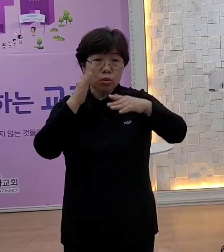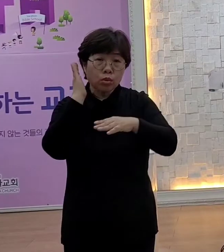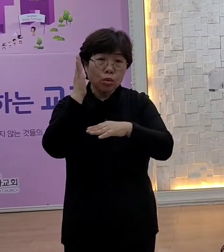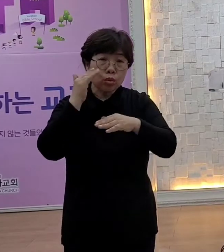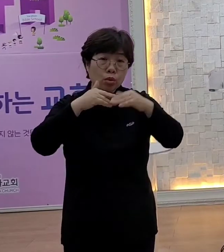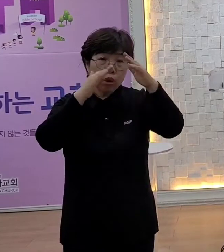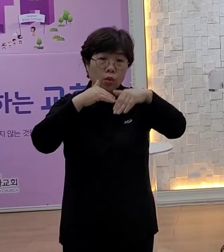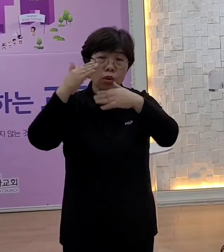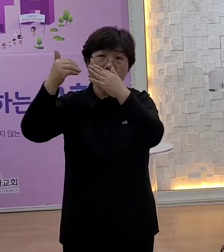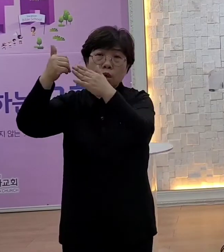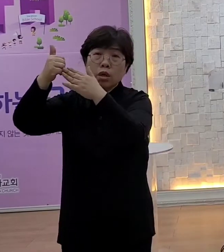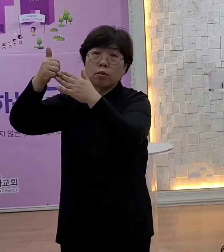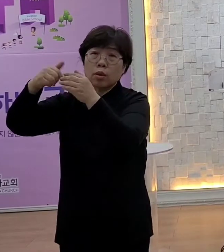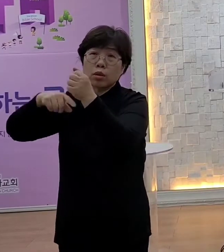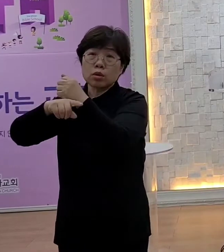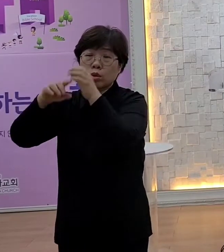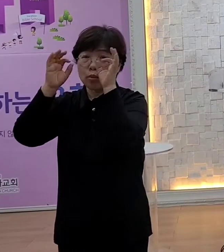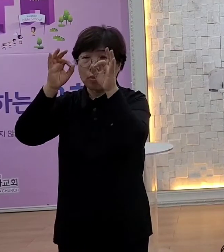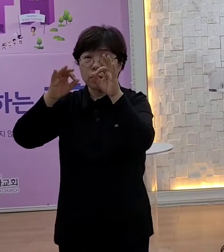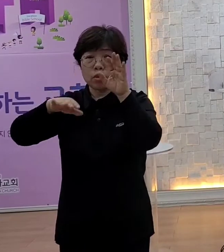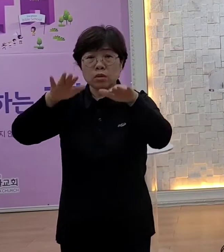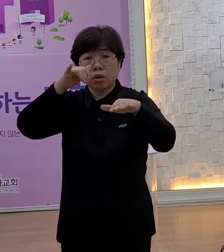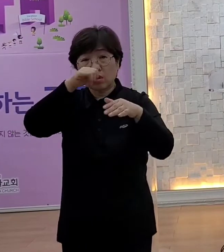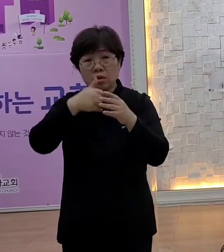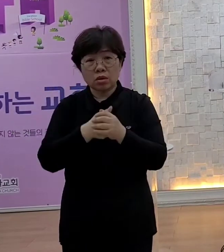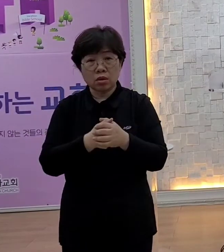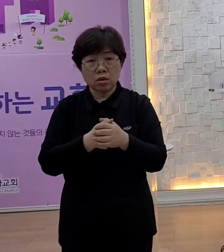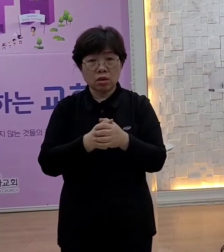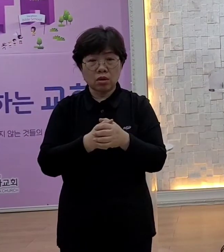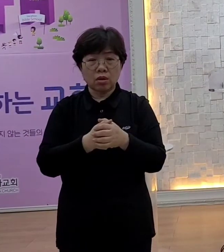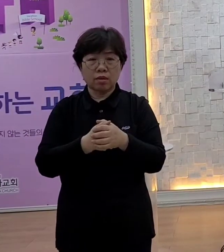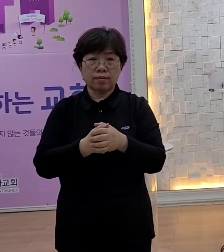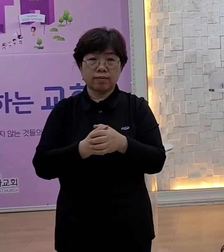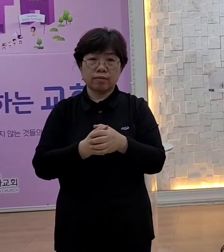여러분, 니느웨는 물론 그들이 지금